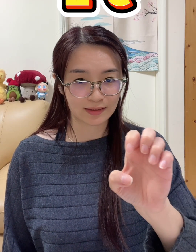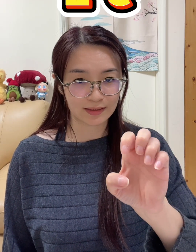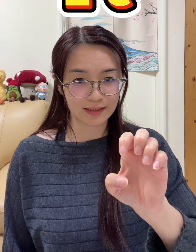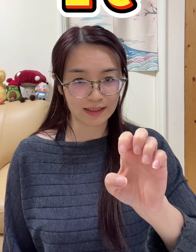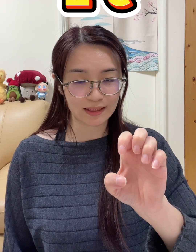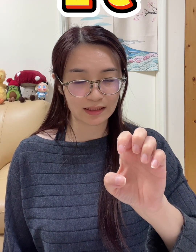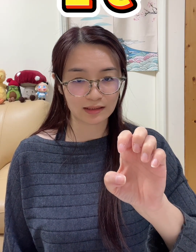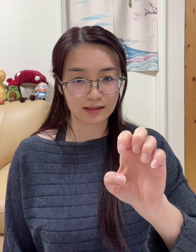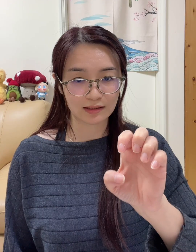E